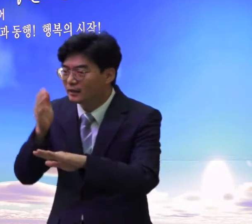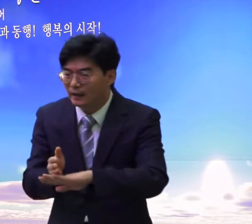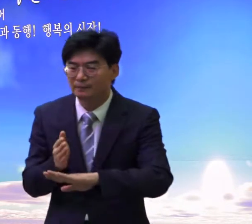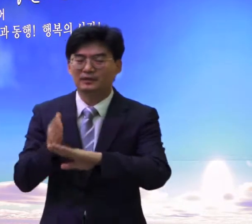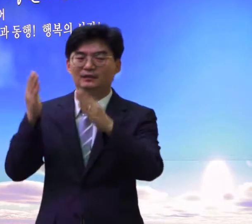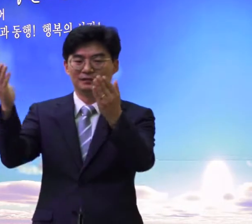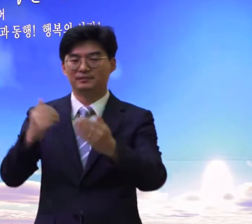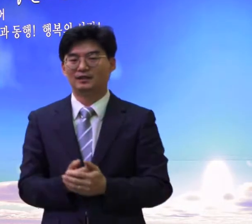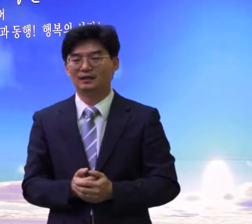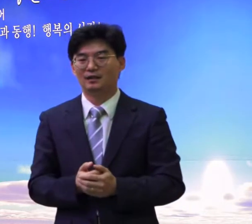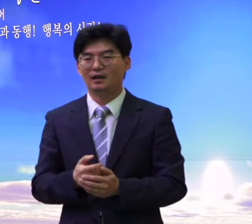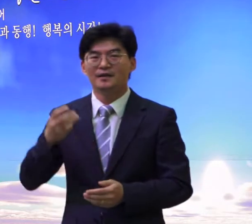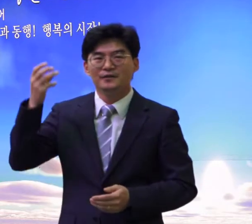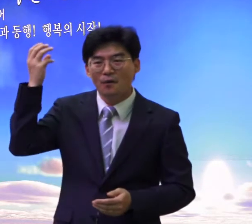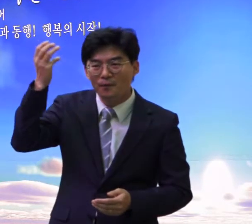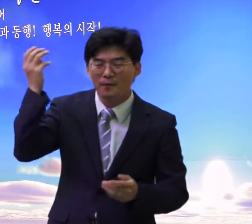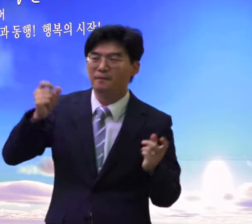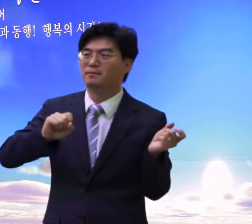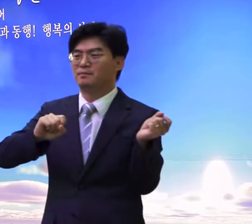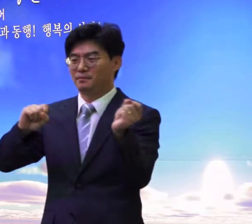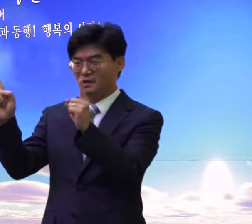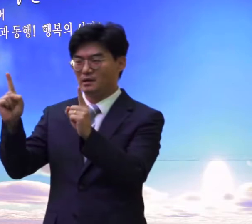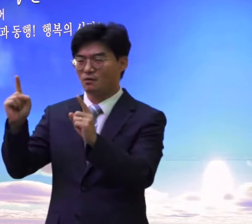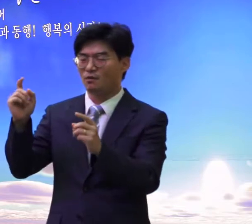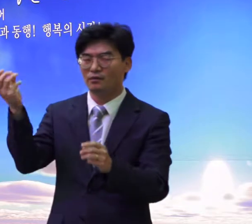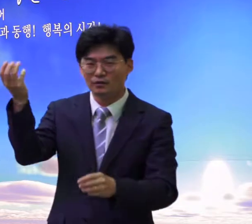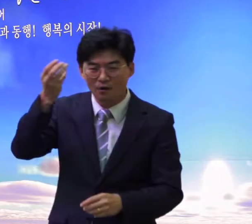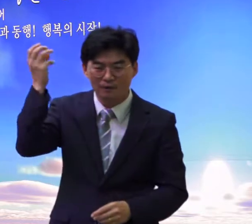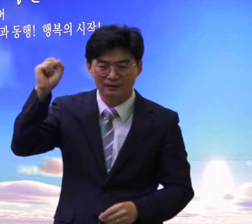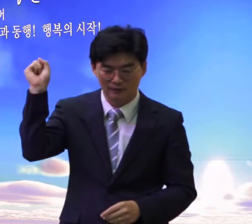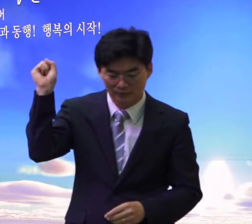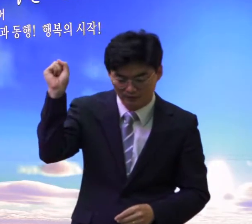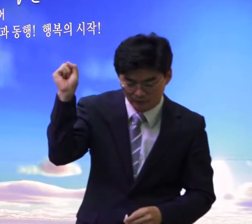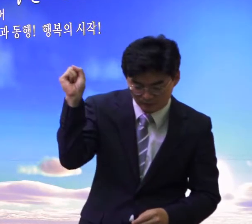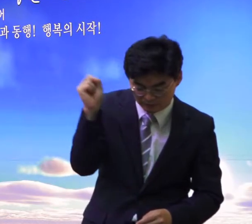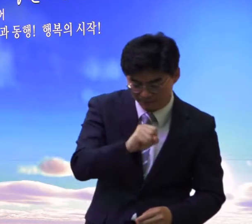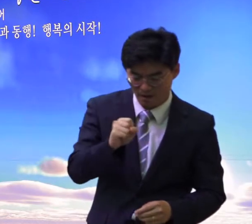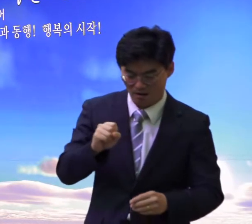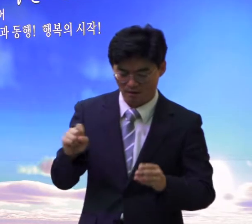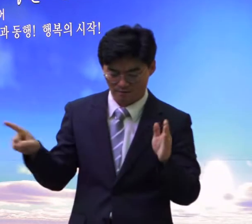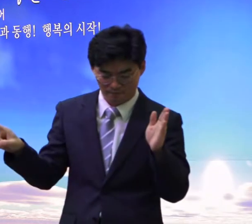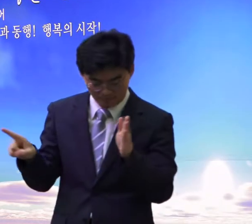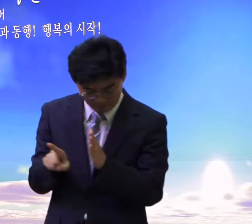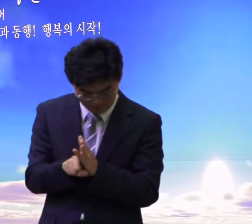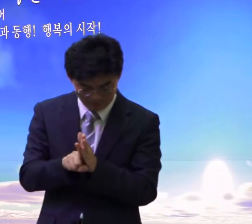이것이 영혼의 새벽을 깨우는 다윗의 신앙입니다.